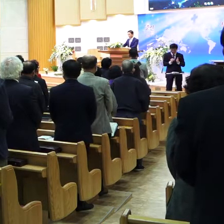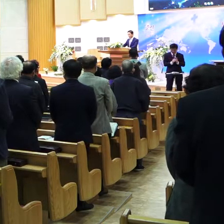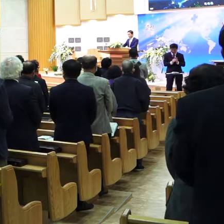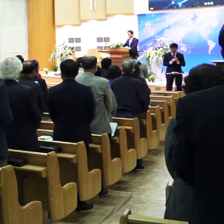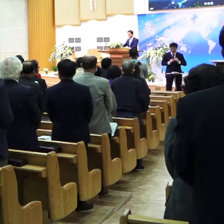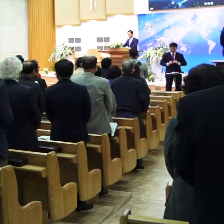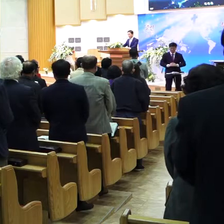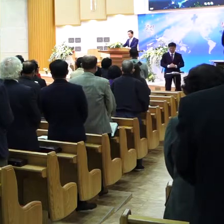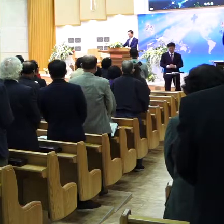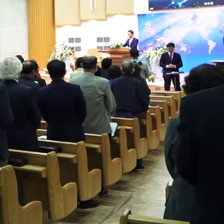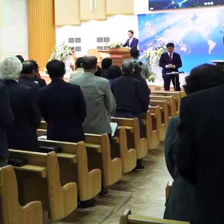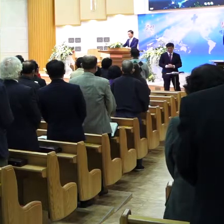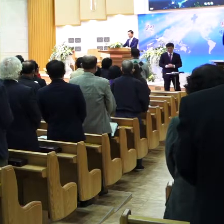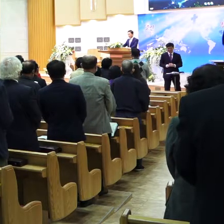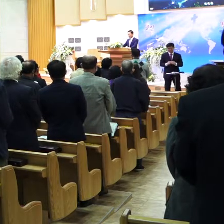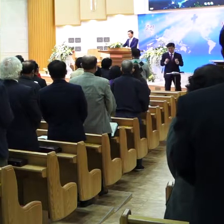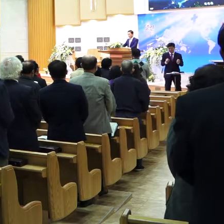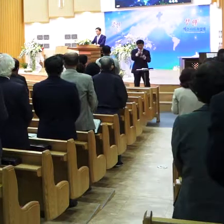이기시었네.